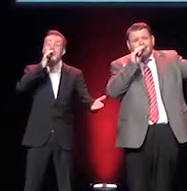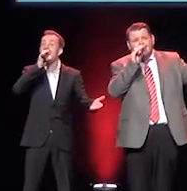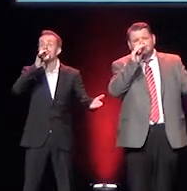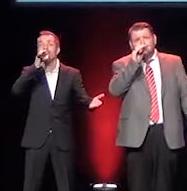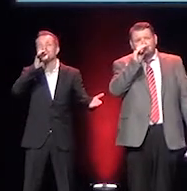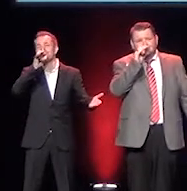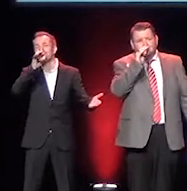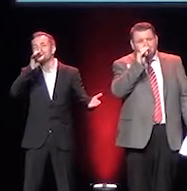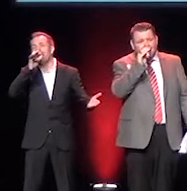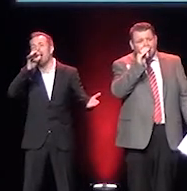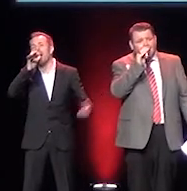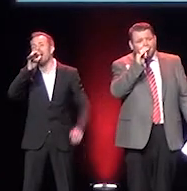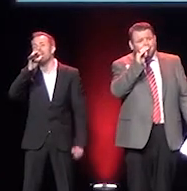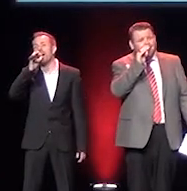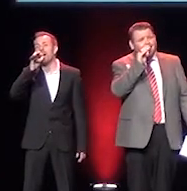hier hält man